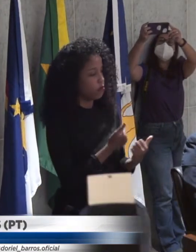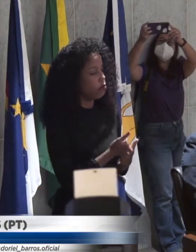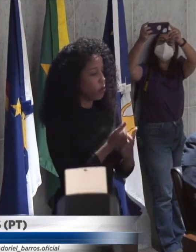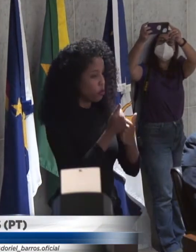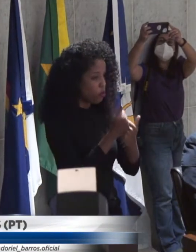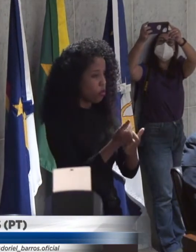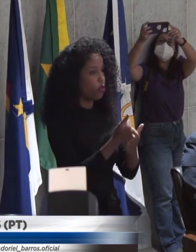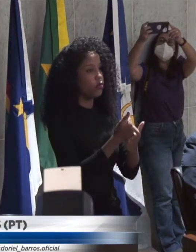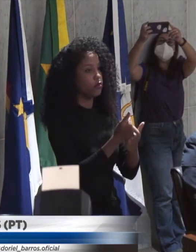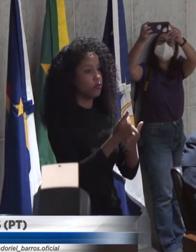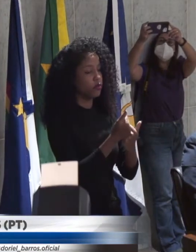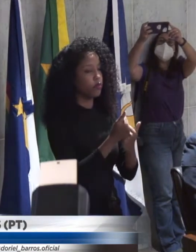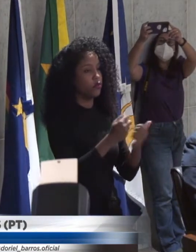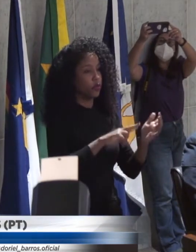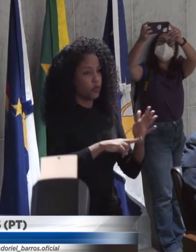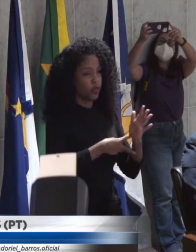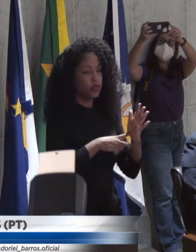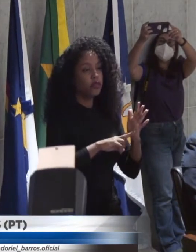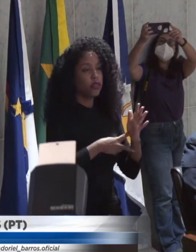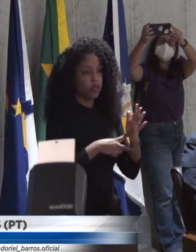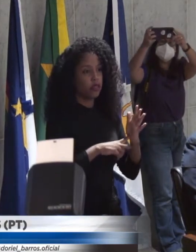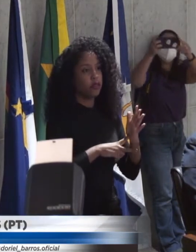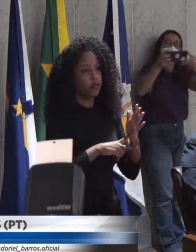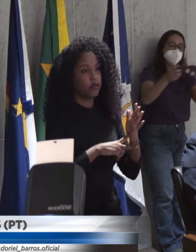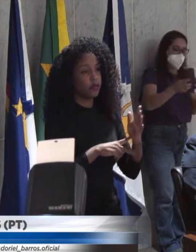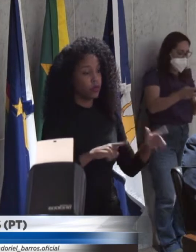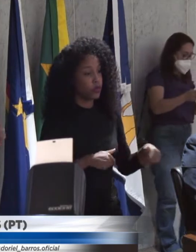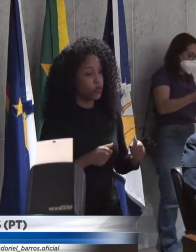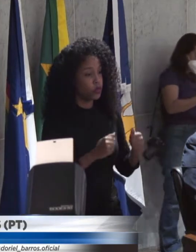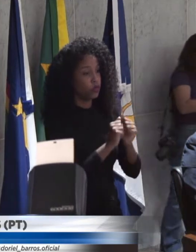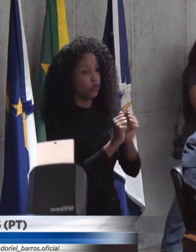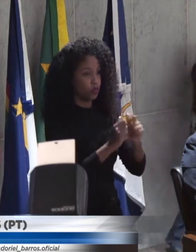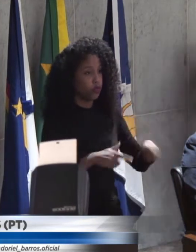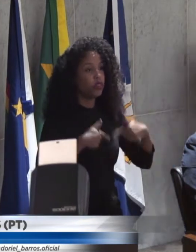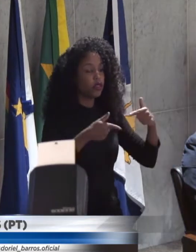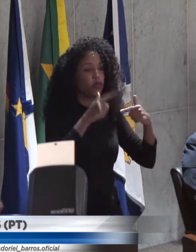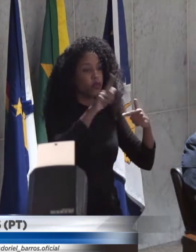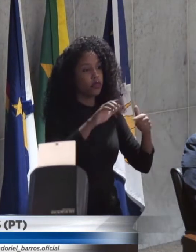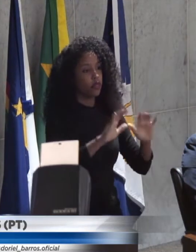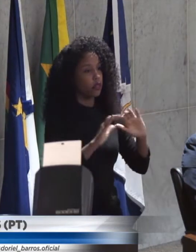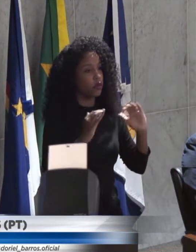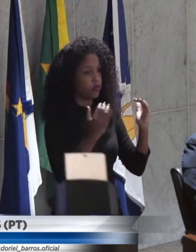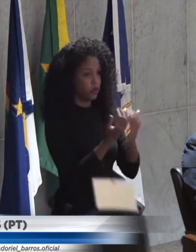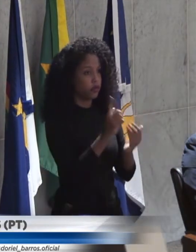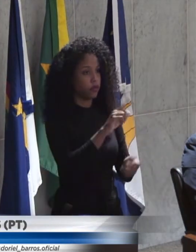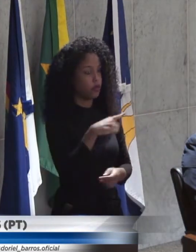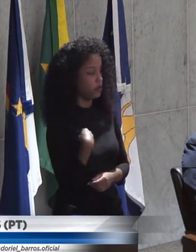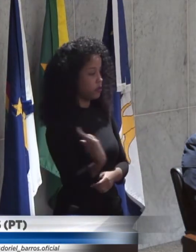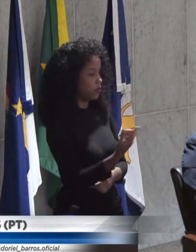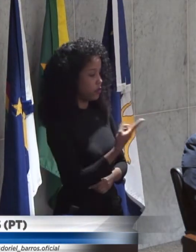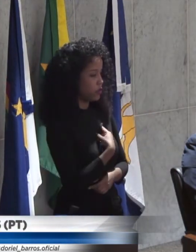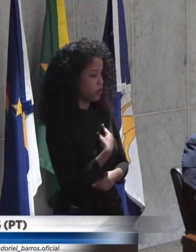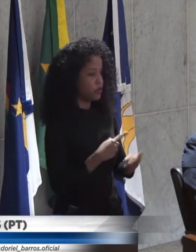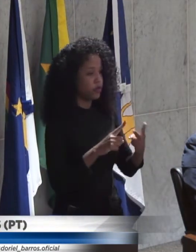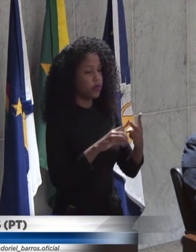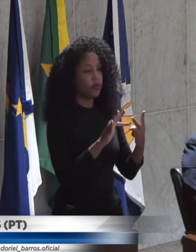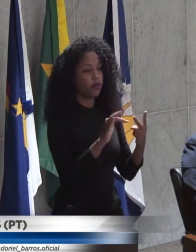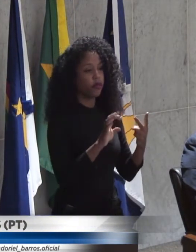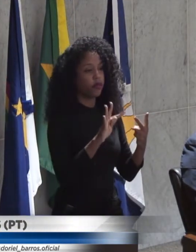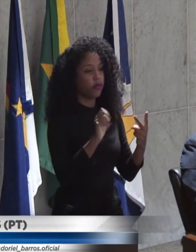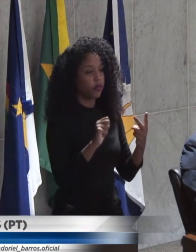com o apoio do Sindesprev, nessa luta que é conjunta, que é coletiva, que é nossa. Contamos com a FETAP, que